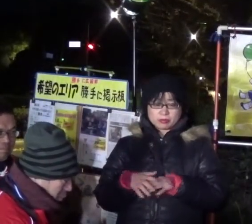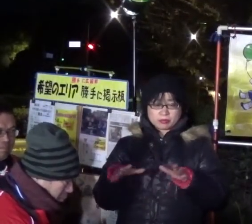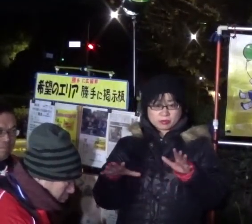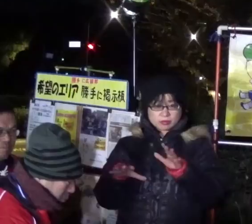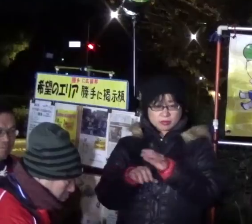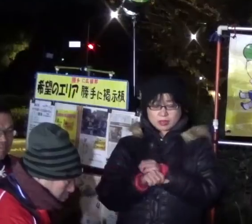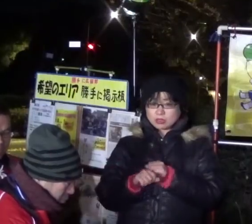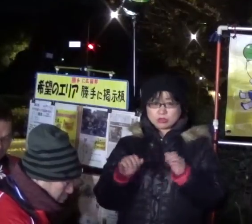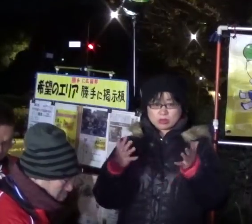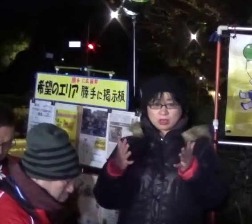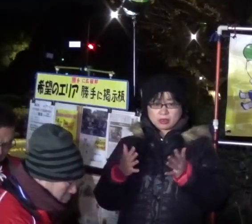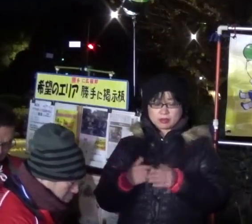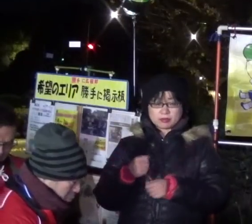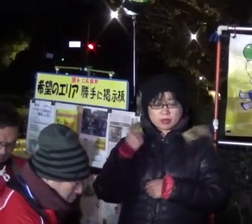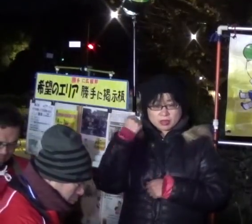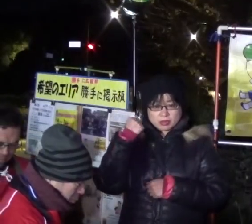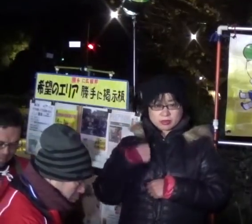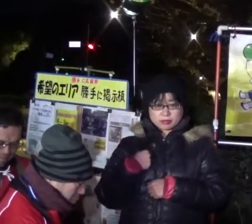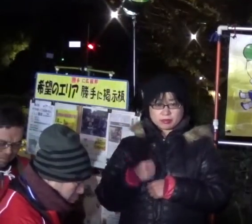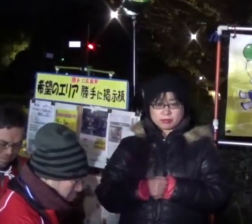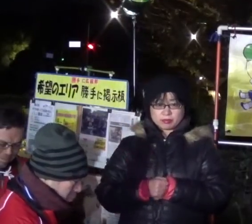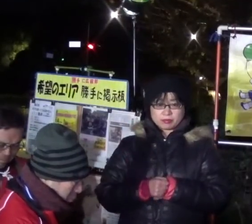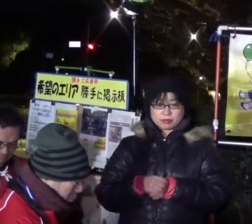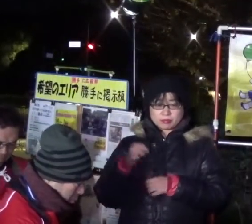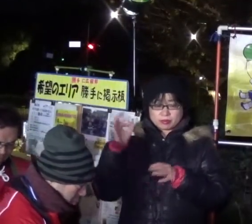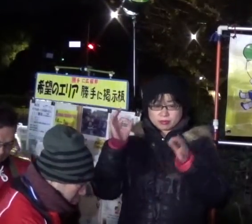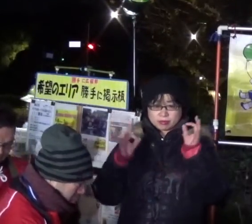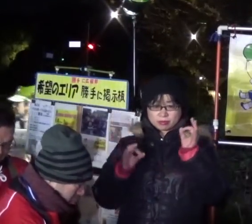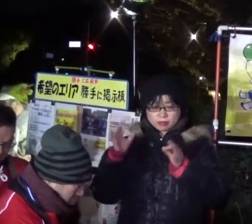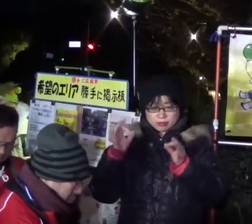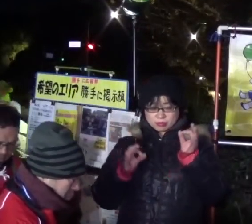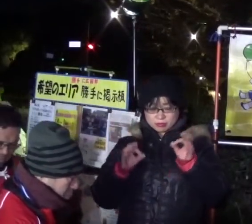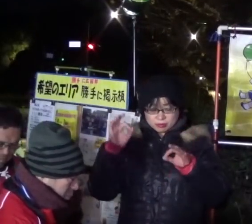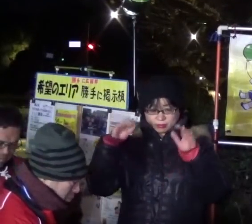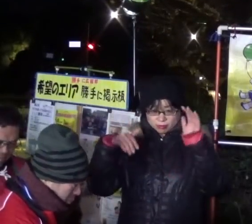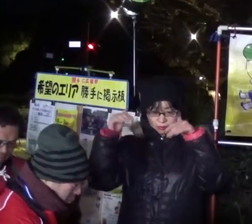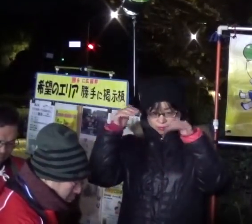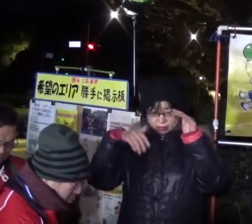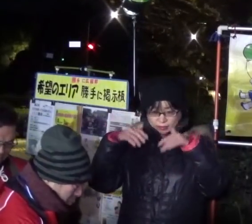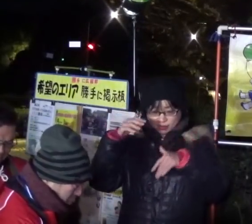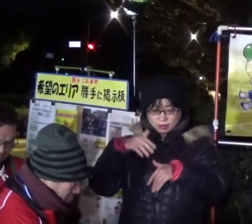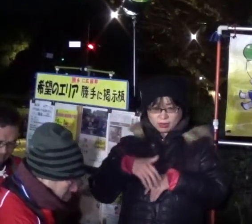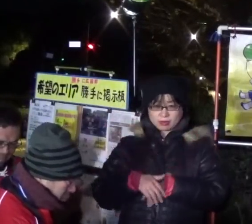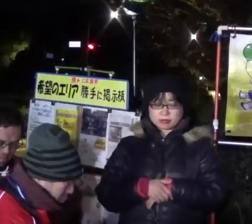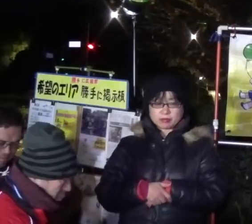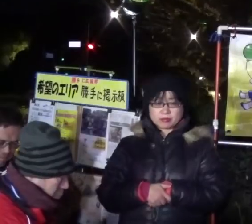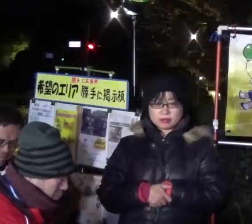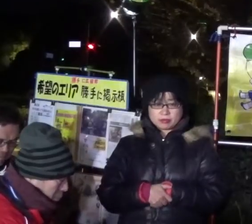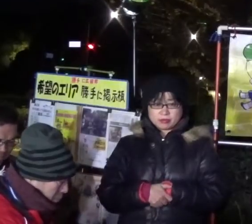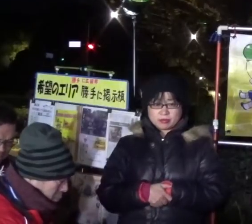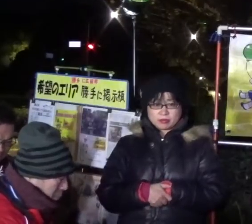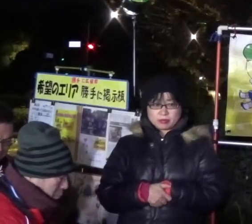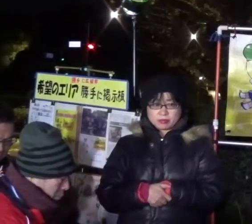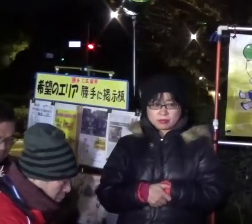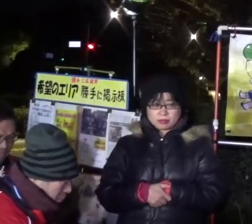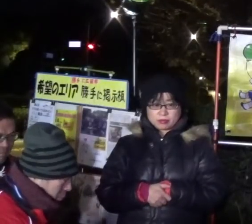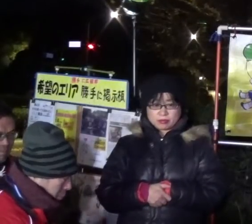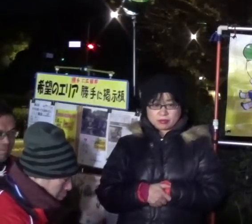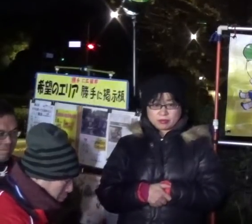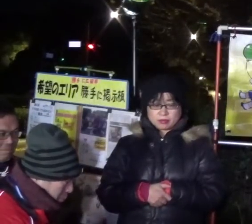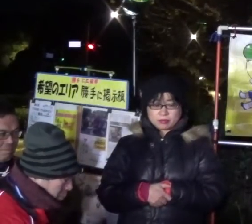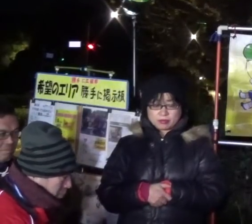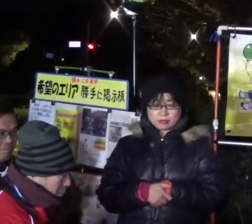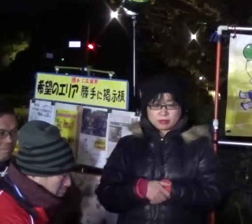くない朝、雨粒が打ちつける音が、少しず